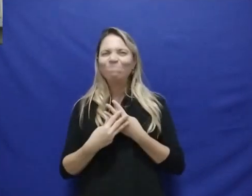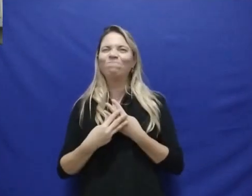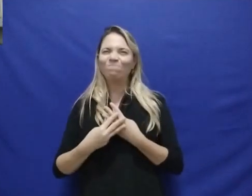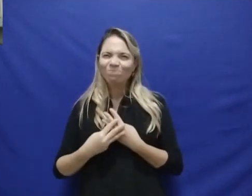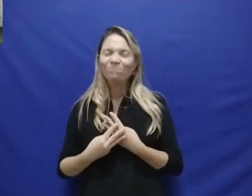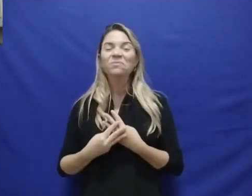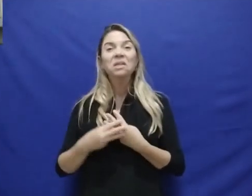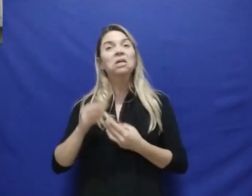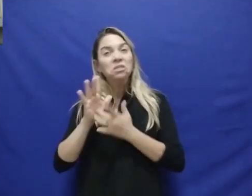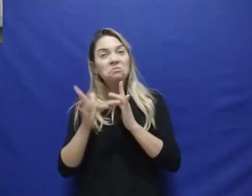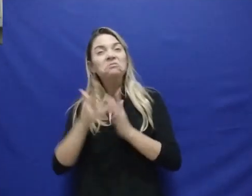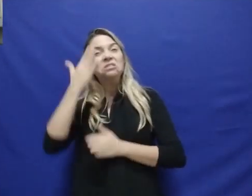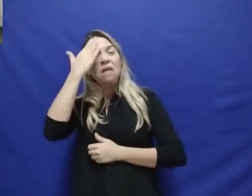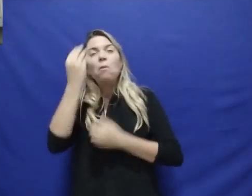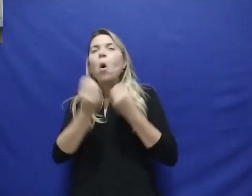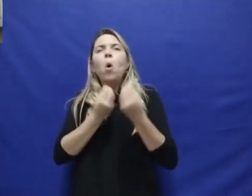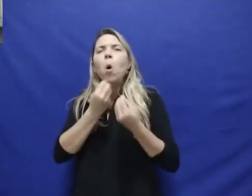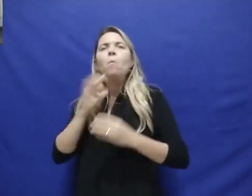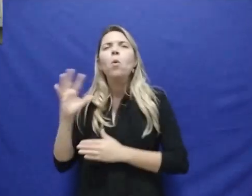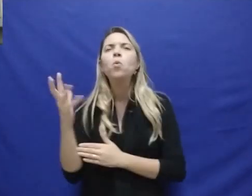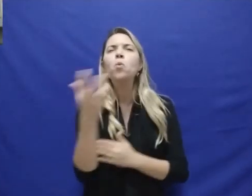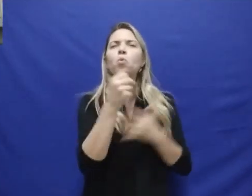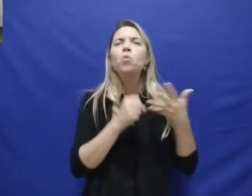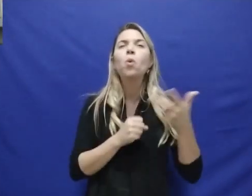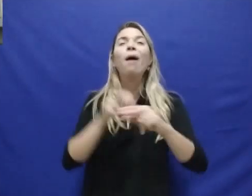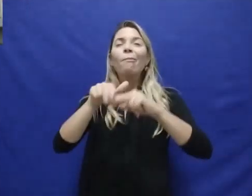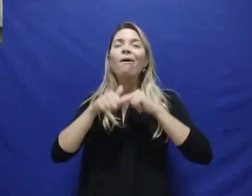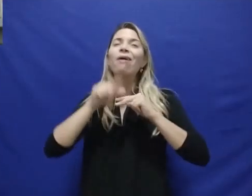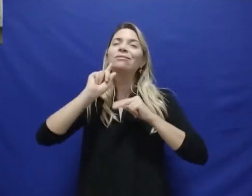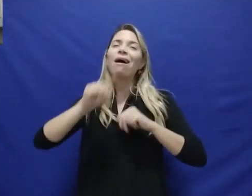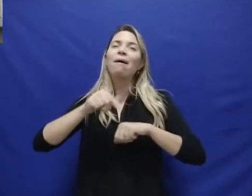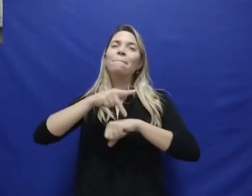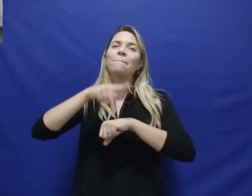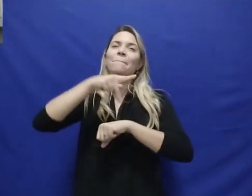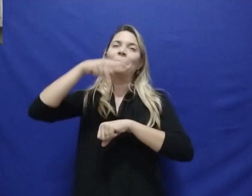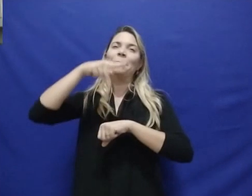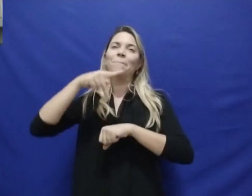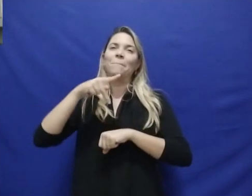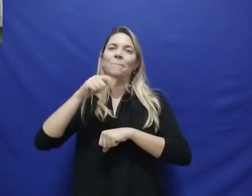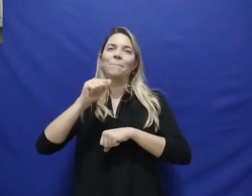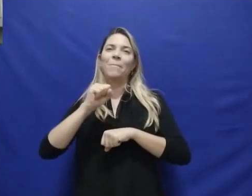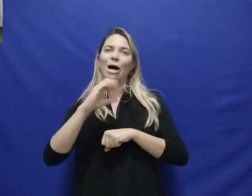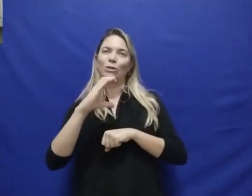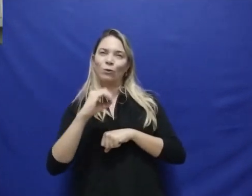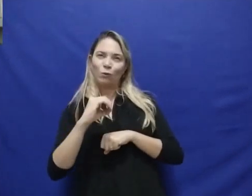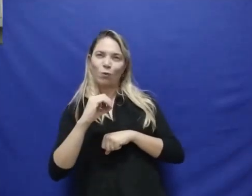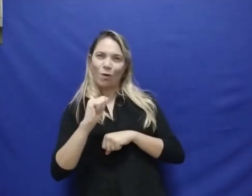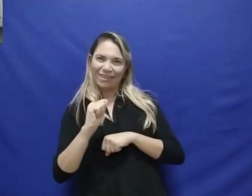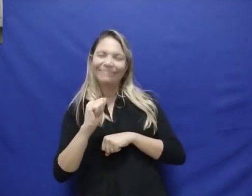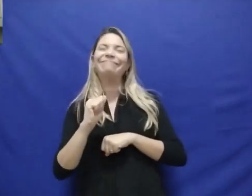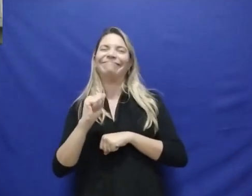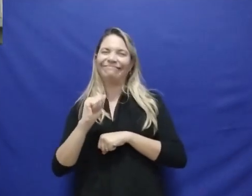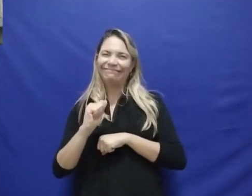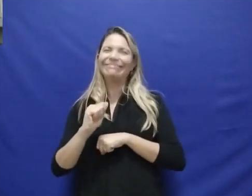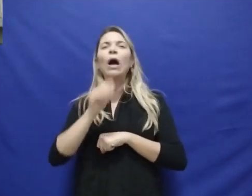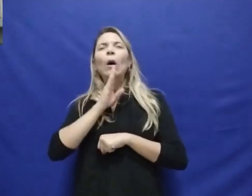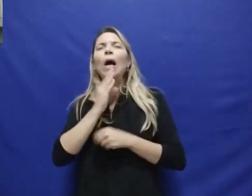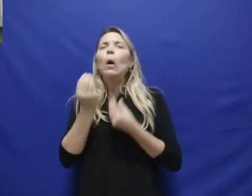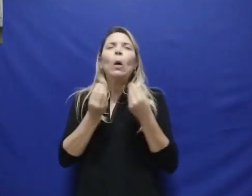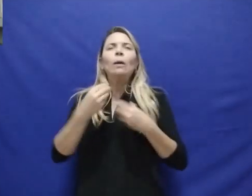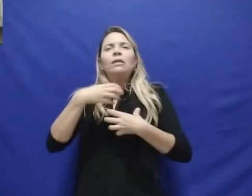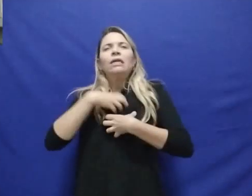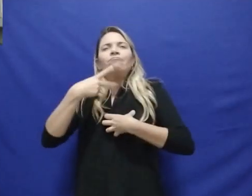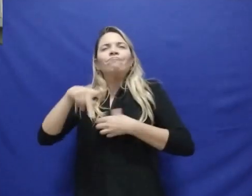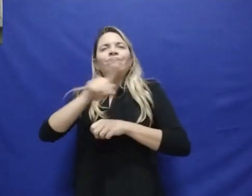colheita no período da Páscoa. Então, enquanto muitos estavam se valendo